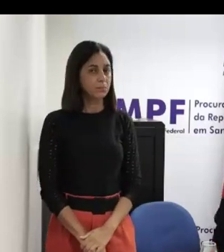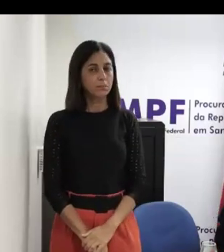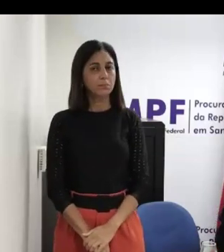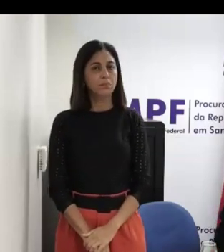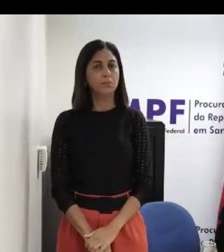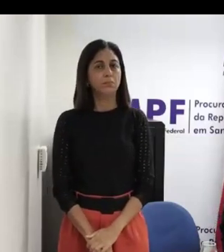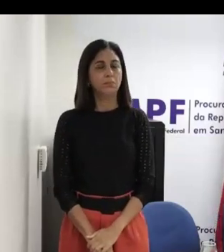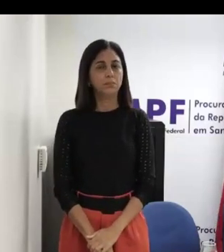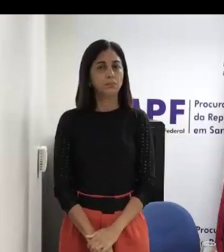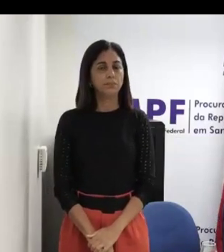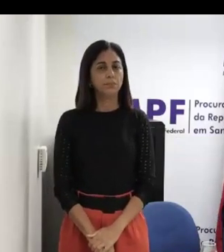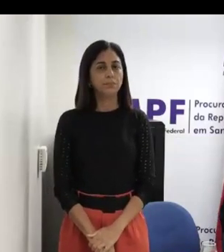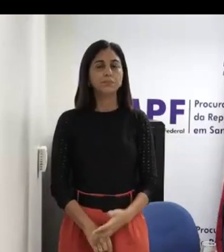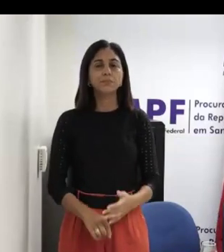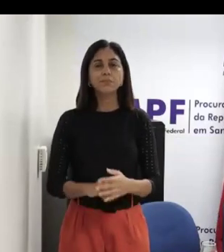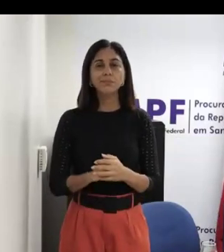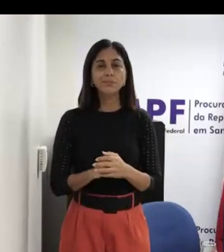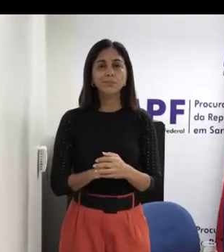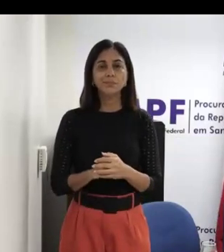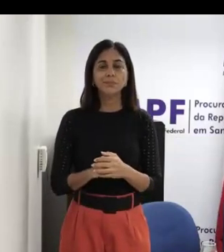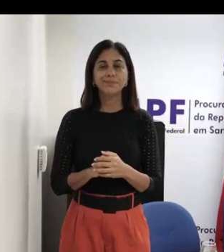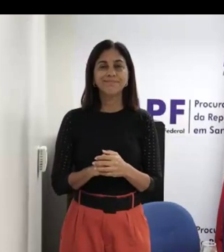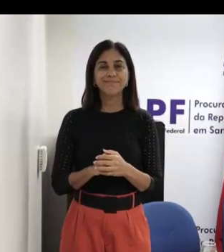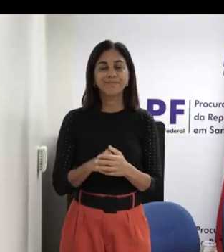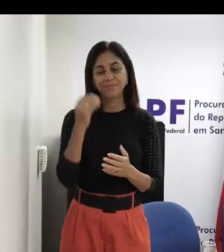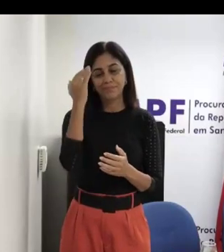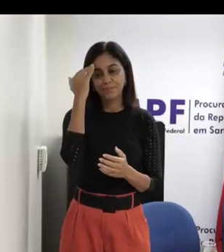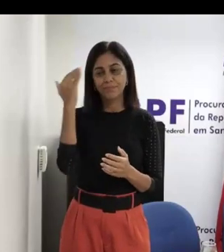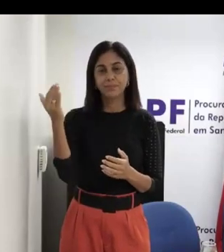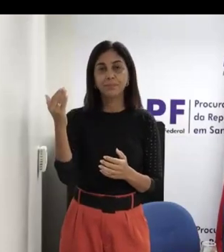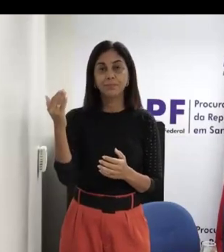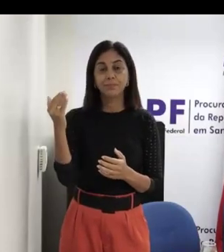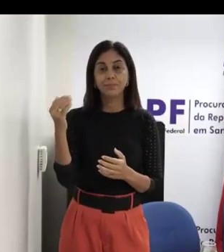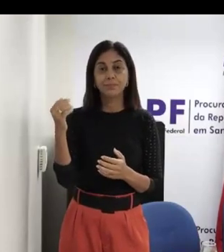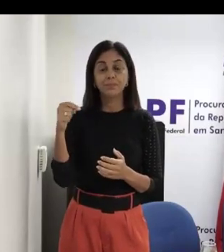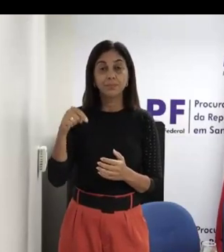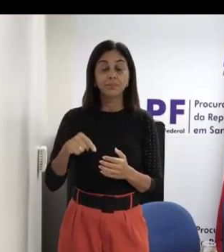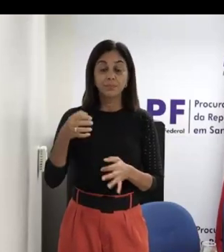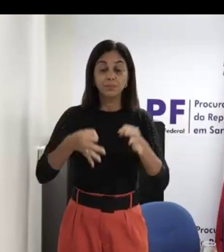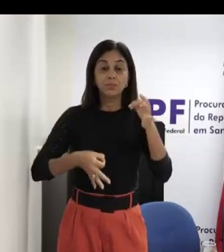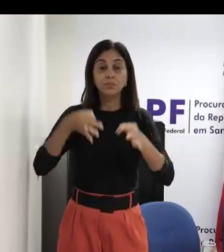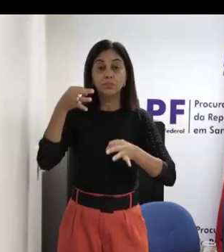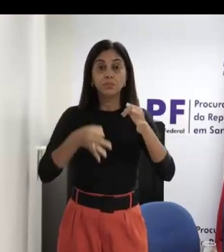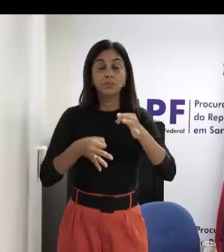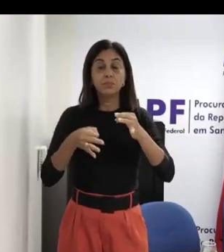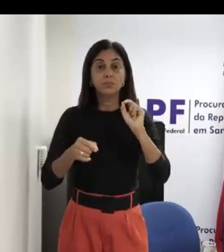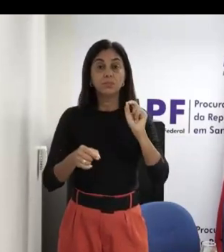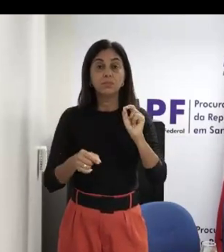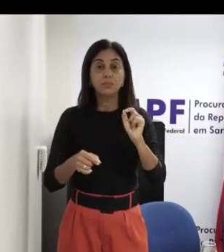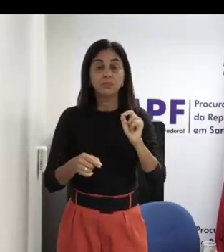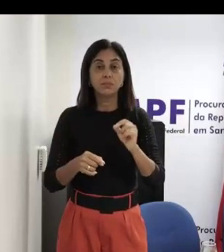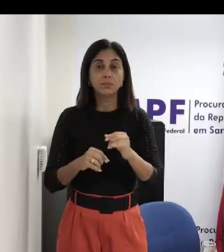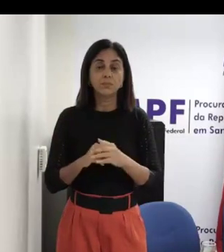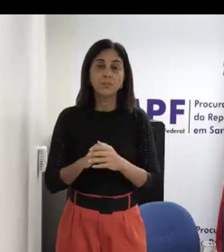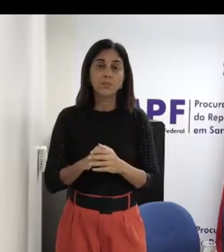diog Obrigado deixa eu começar corrigindo a injustiça agradecer o colega vor